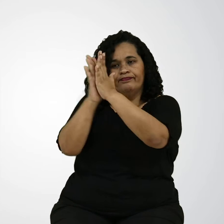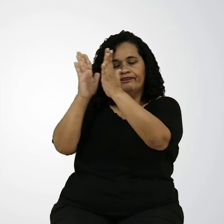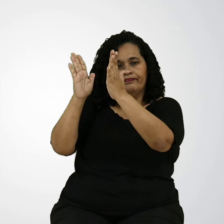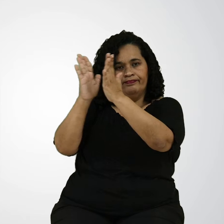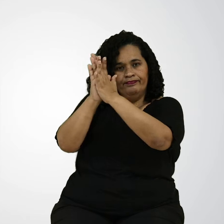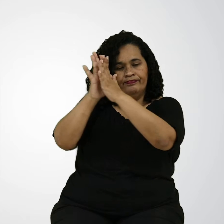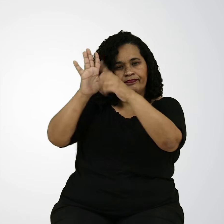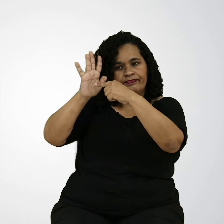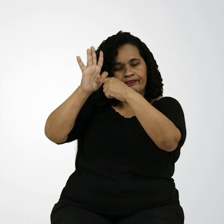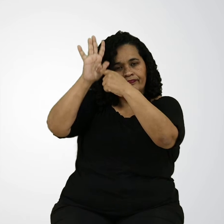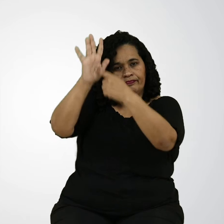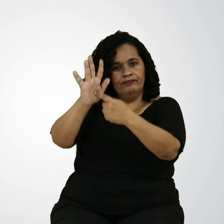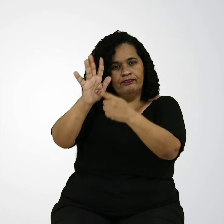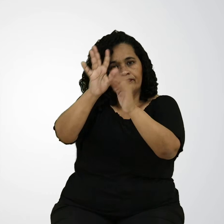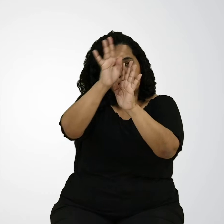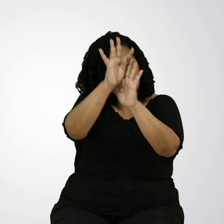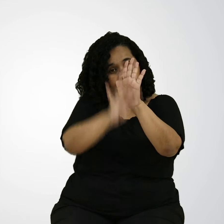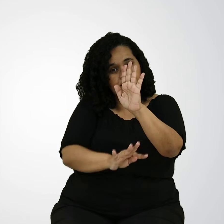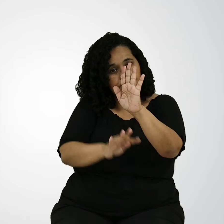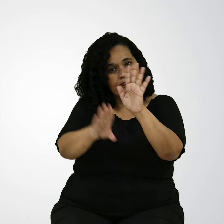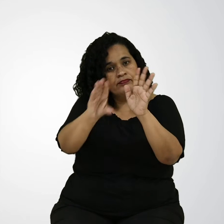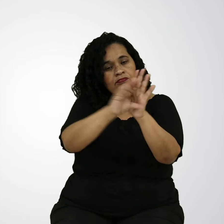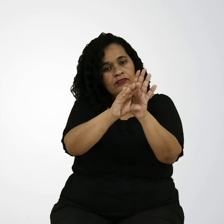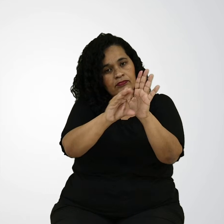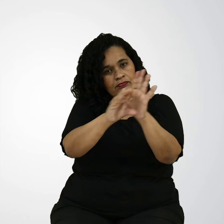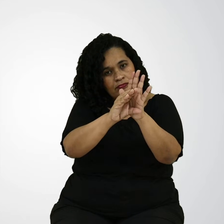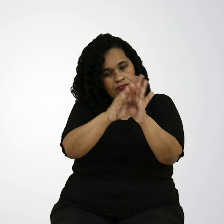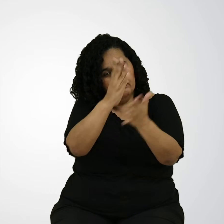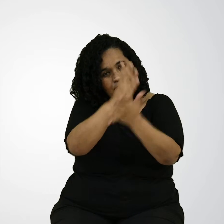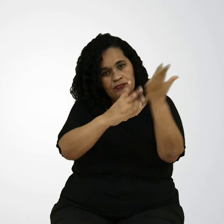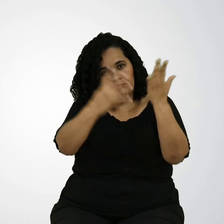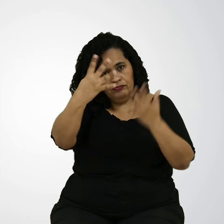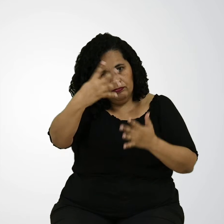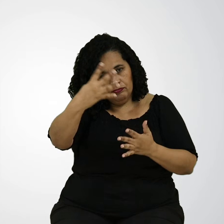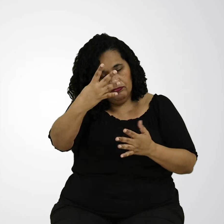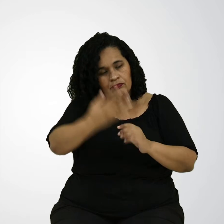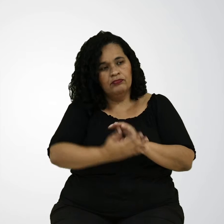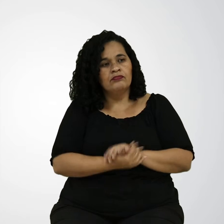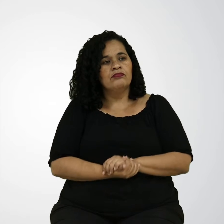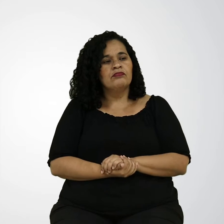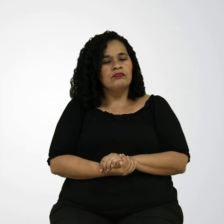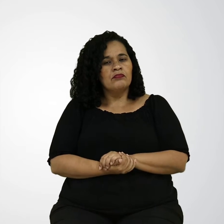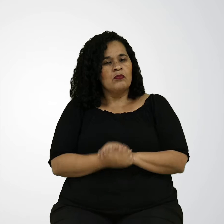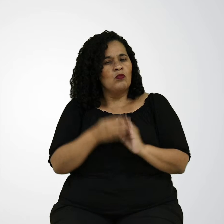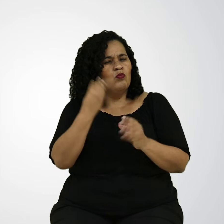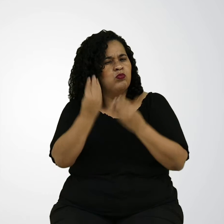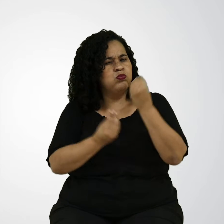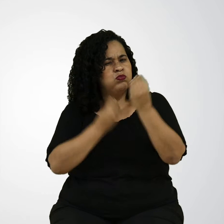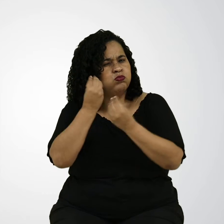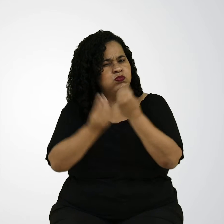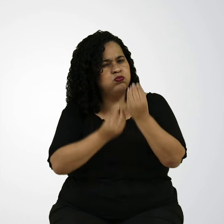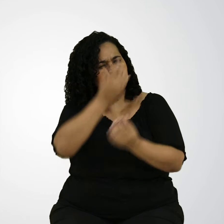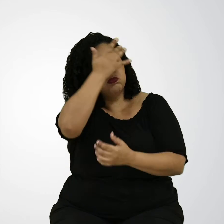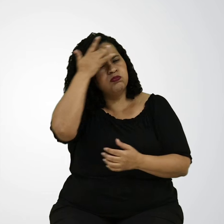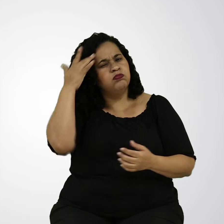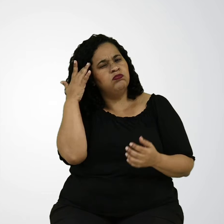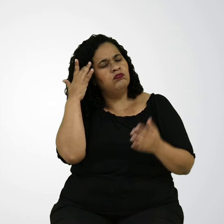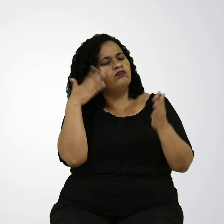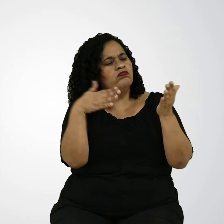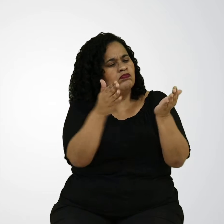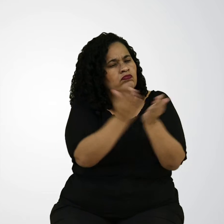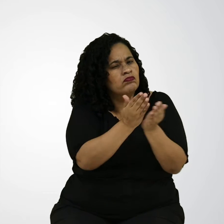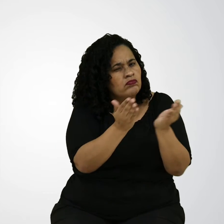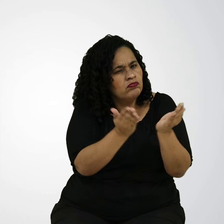apresentadas aqui nesse texto de Colossenses 4. É possível um cristão viver o cristianismo no dia a